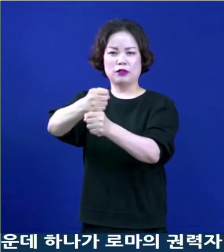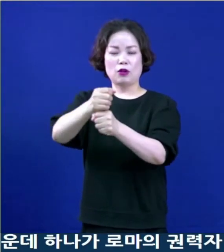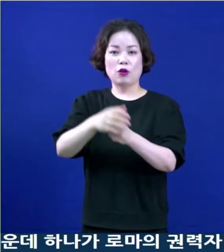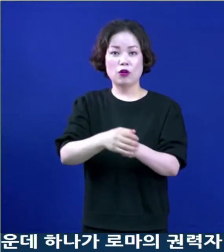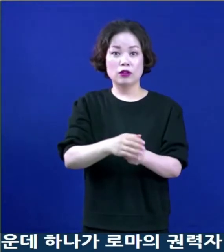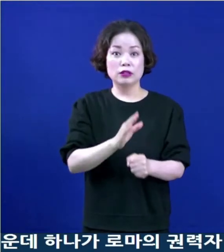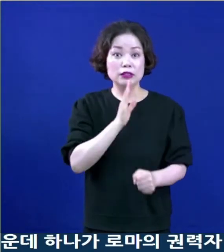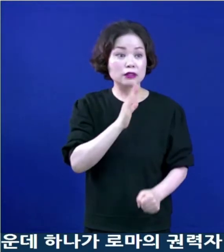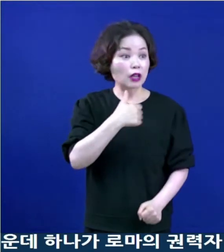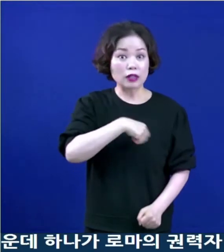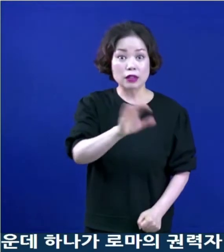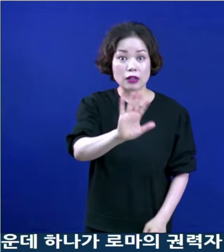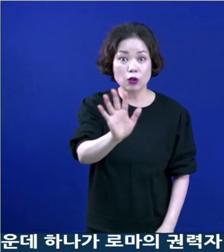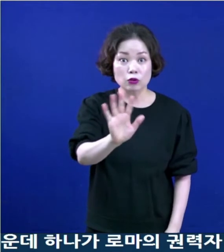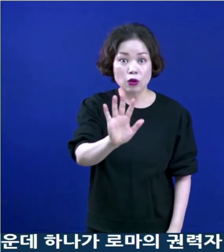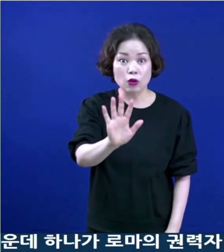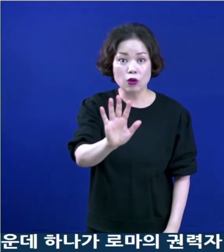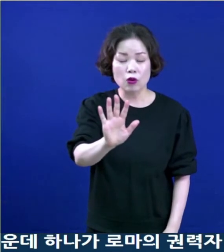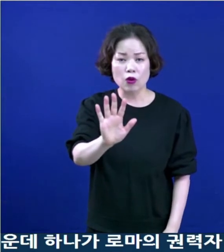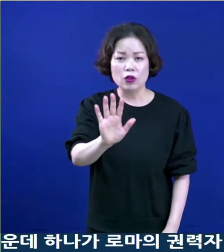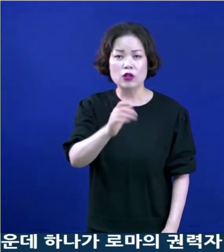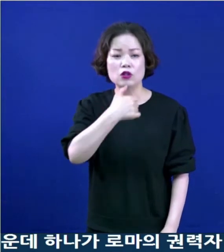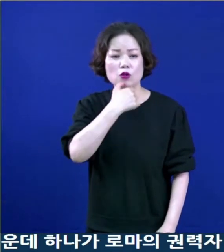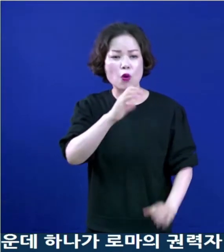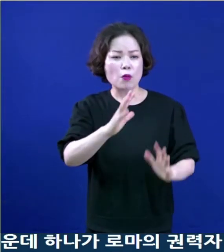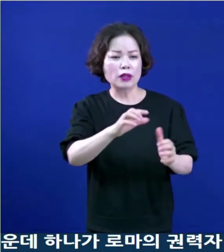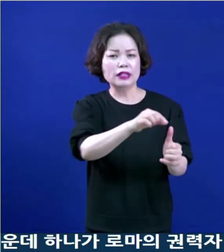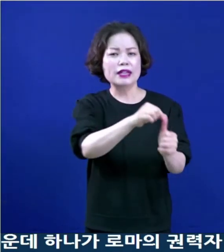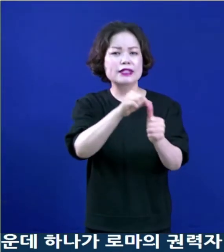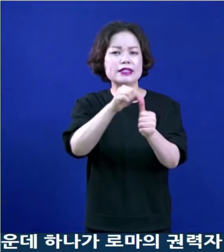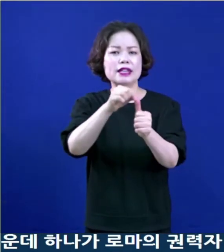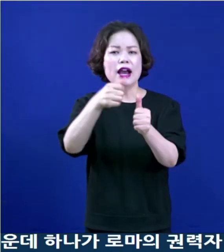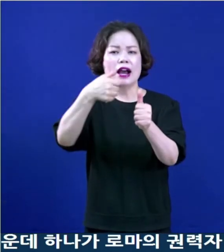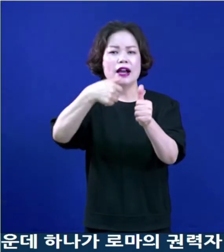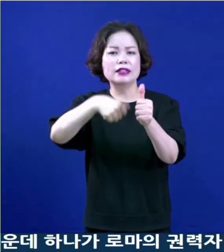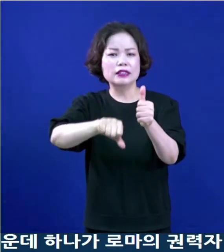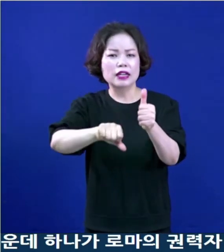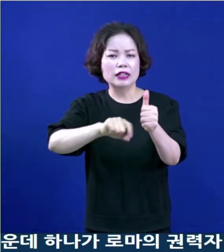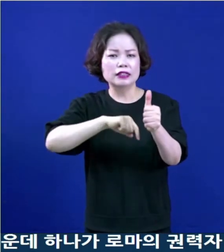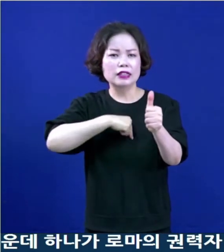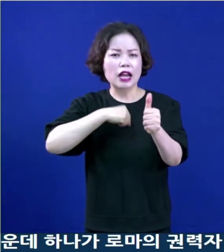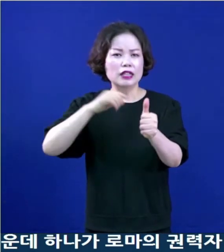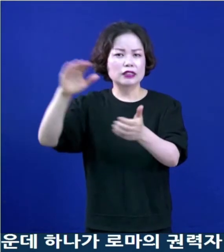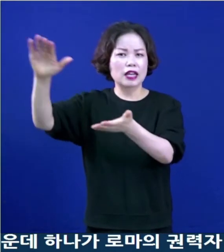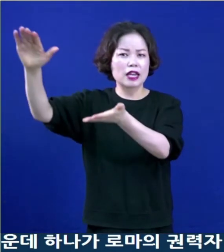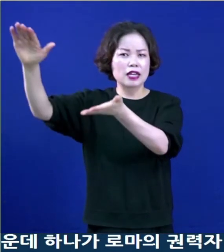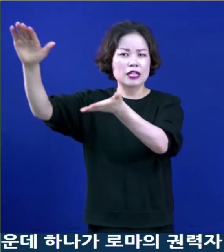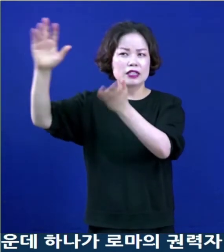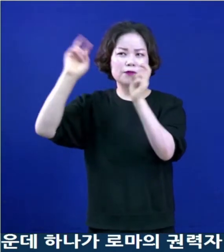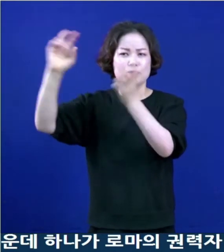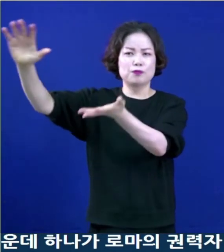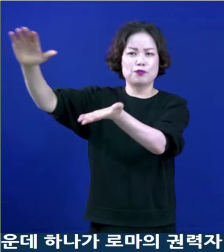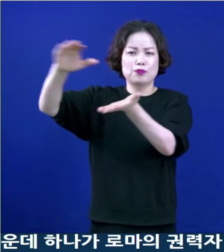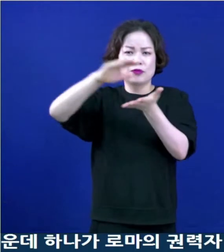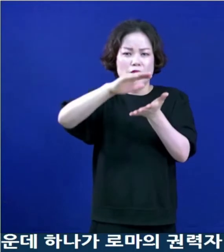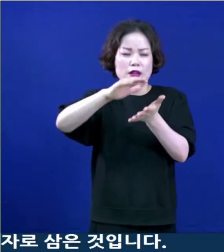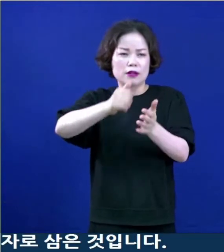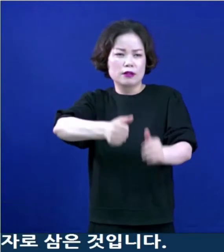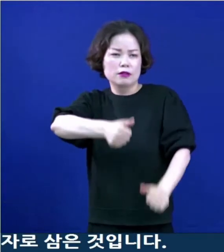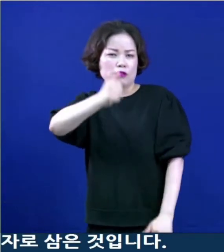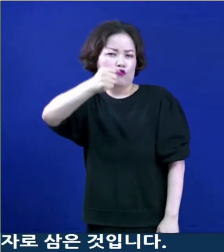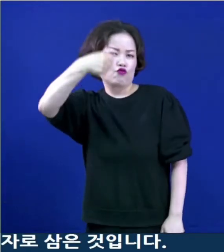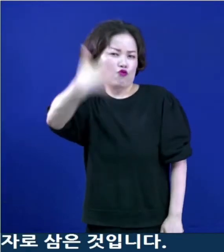진짜 아들이 아니었어요. 로마 시대 때 양자는 자기의 유업을 이어갈 가장 탁월한 사람을 지명해서